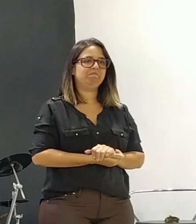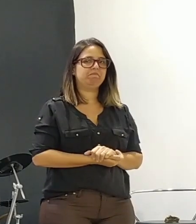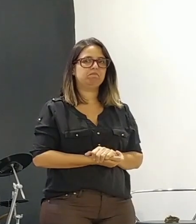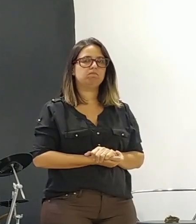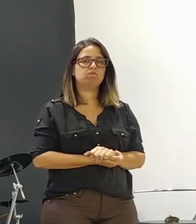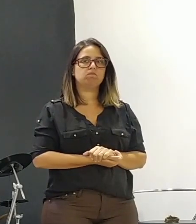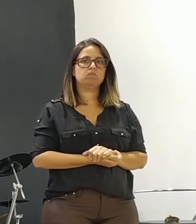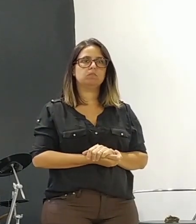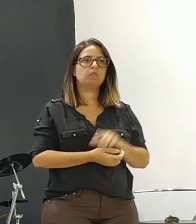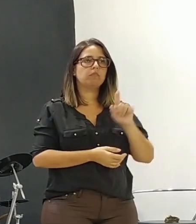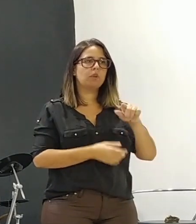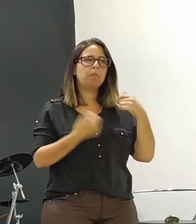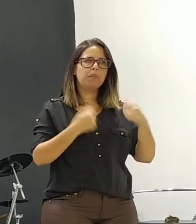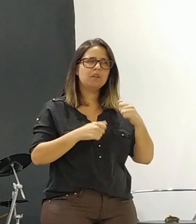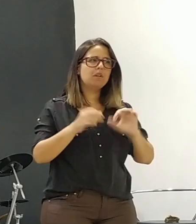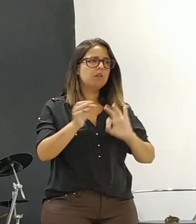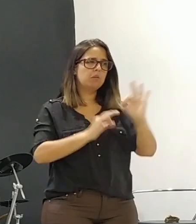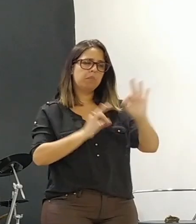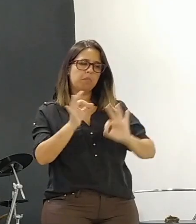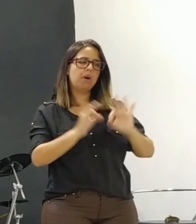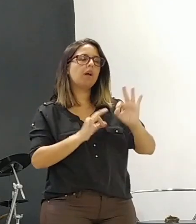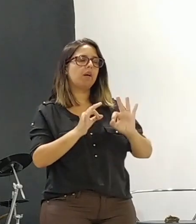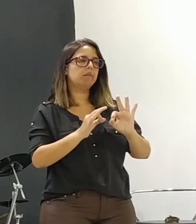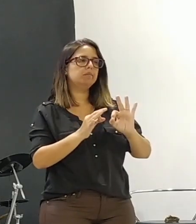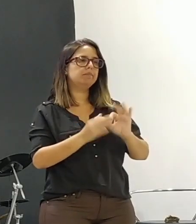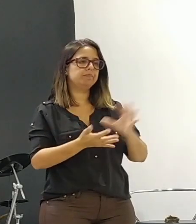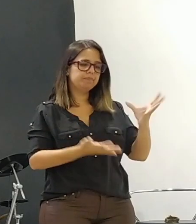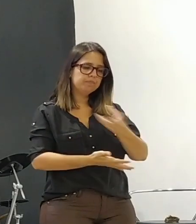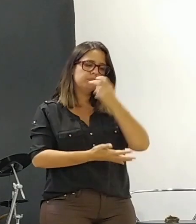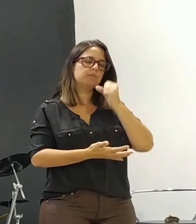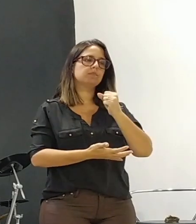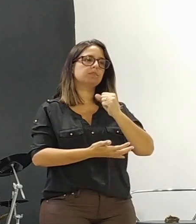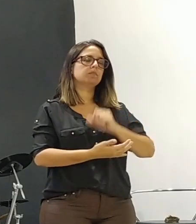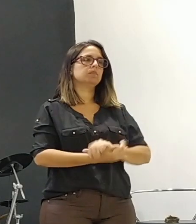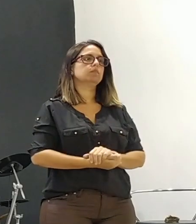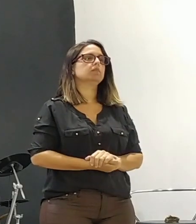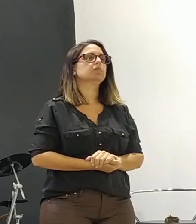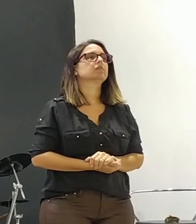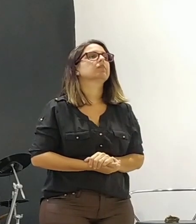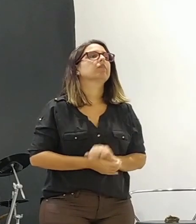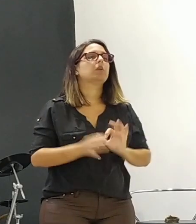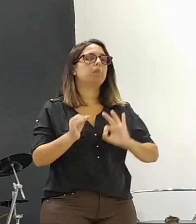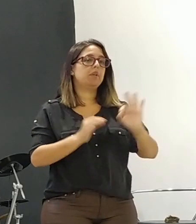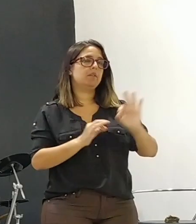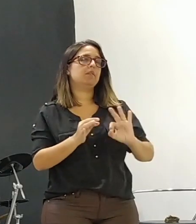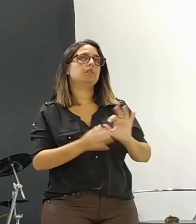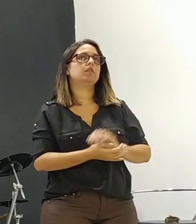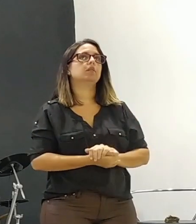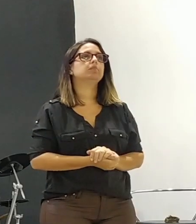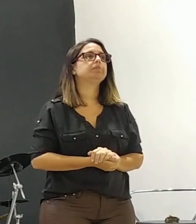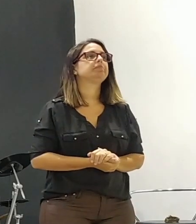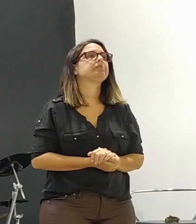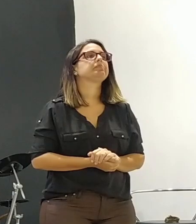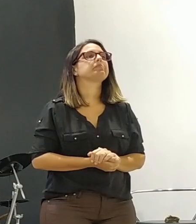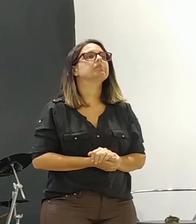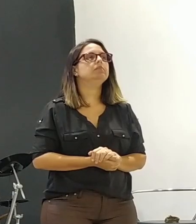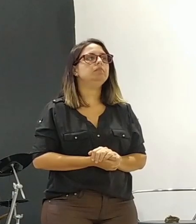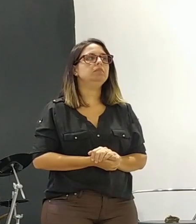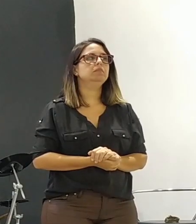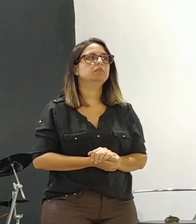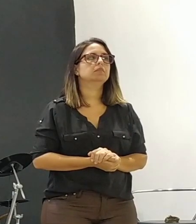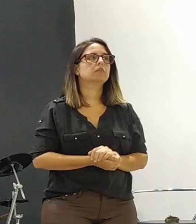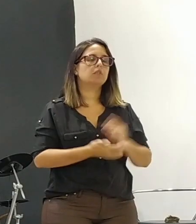Aleluia. Você precisa se preparar para esse dia. Você precisa se preparar para essa hora, porque essa hora ela